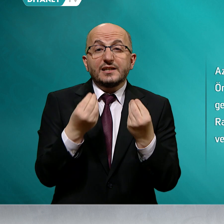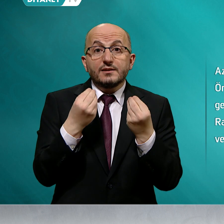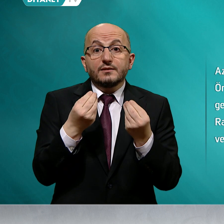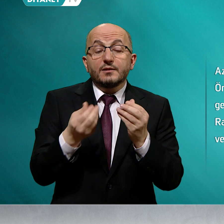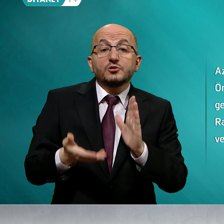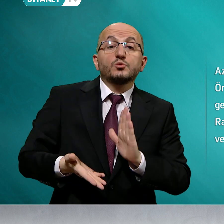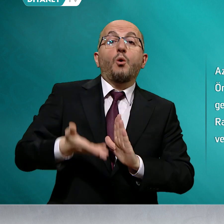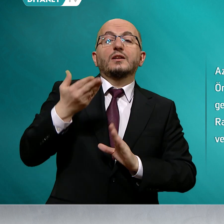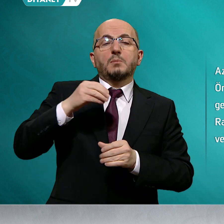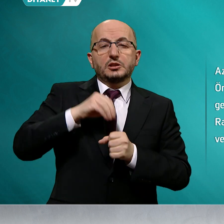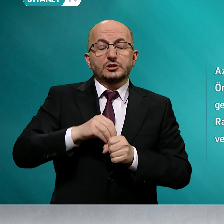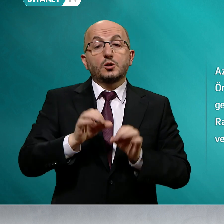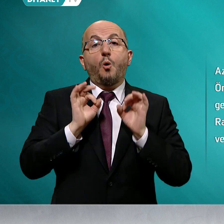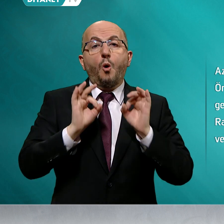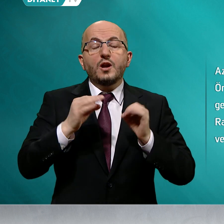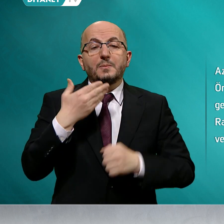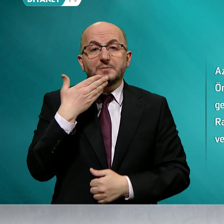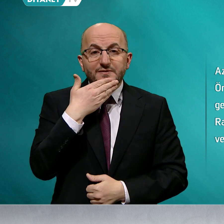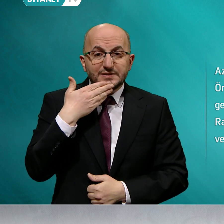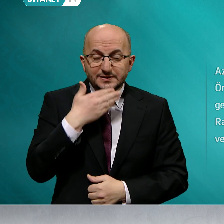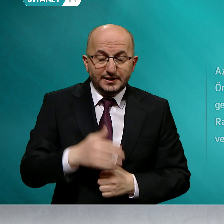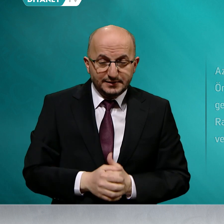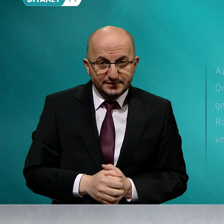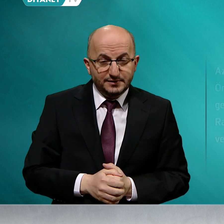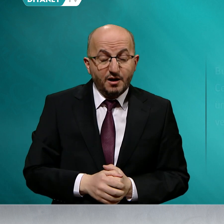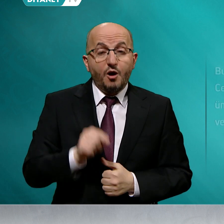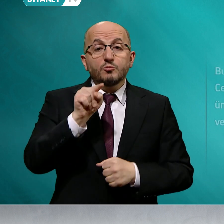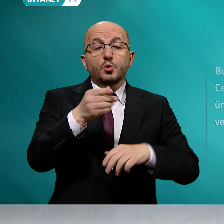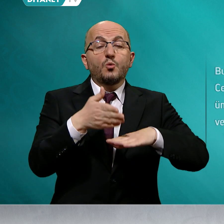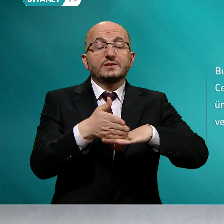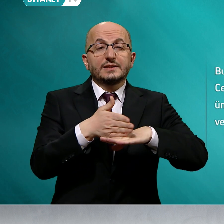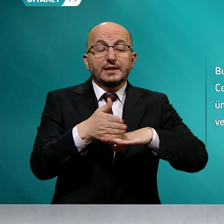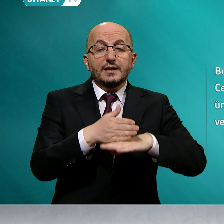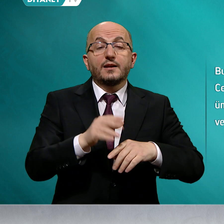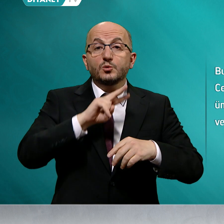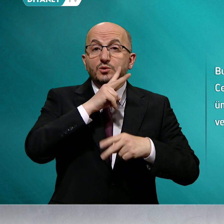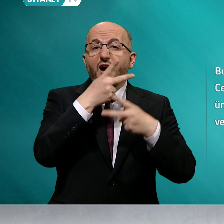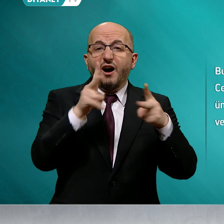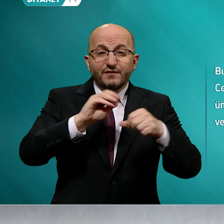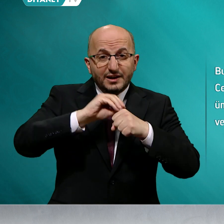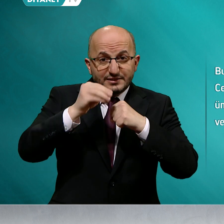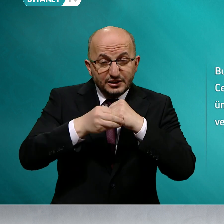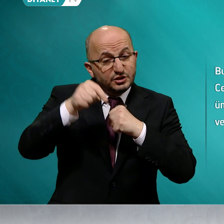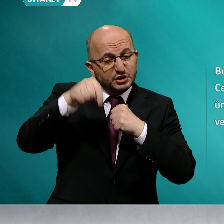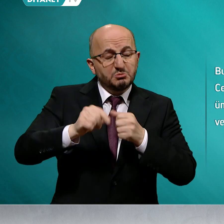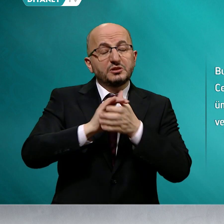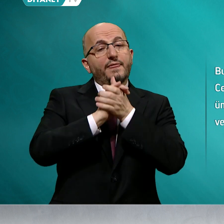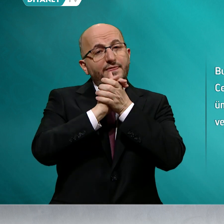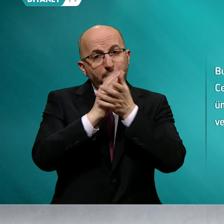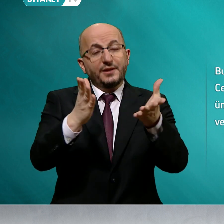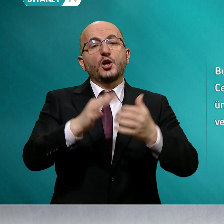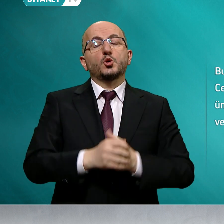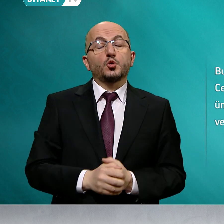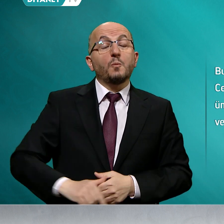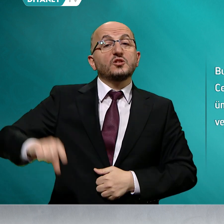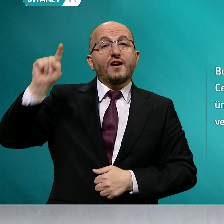ve iyiliklerimizi çoğaltmak için önemli bir fırsattır. Bu vesileyle Berat gecenizi şimdiden tebrik